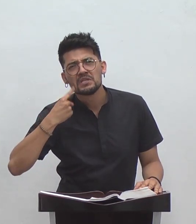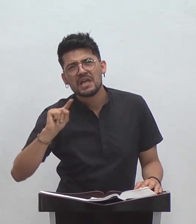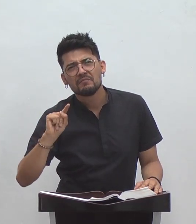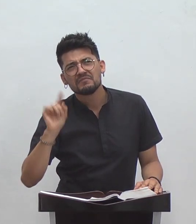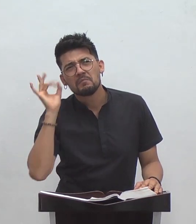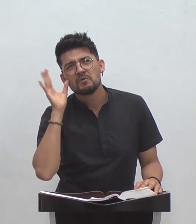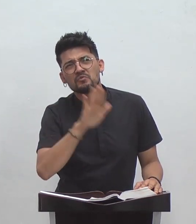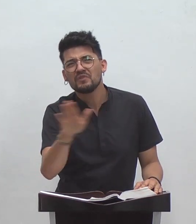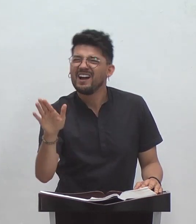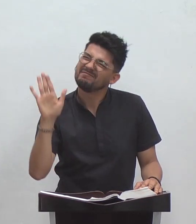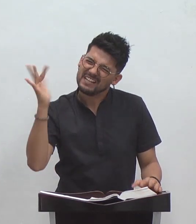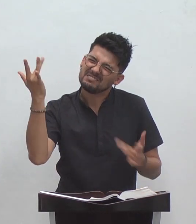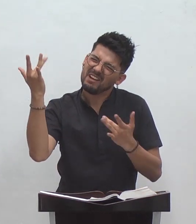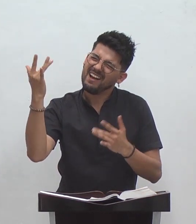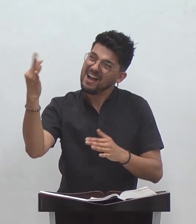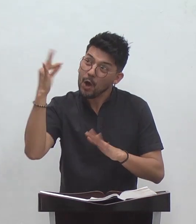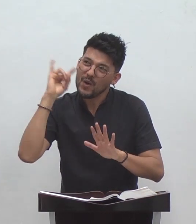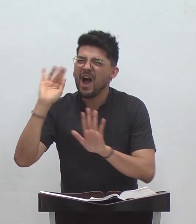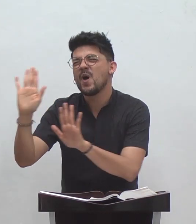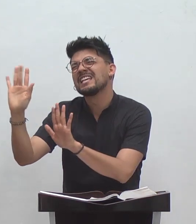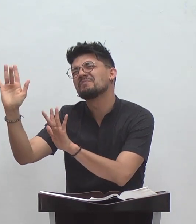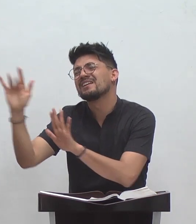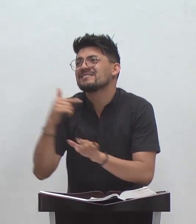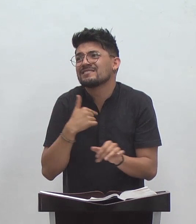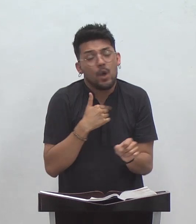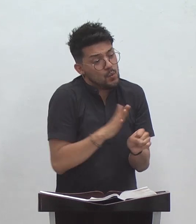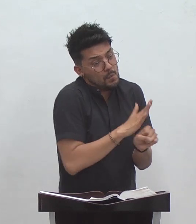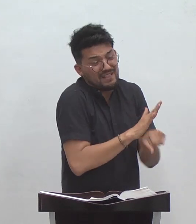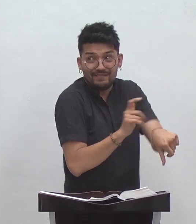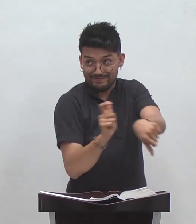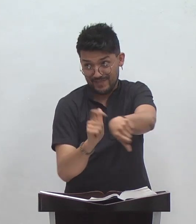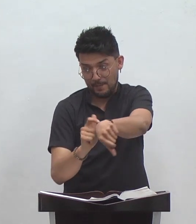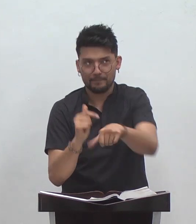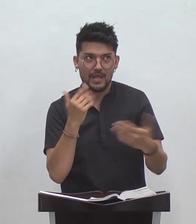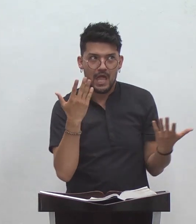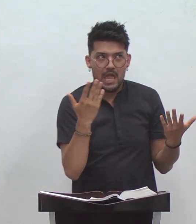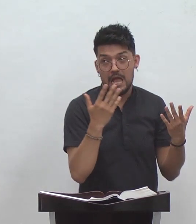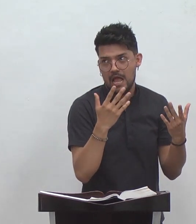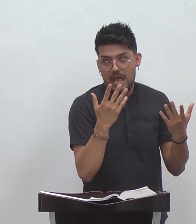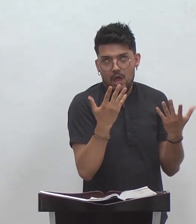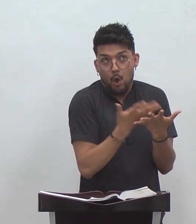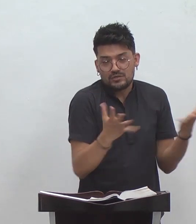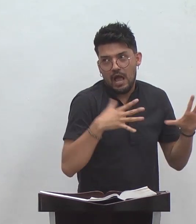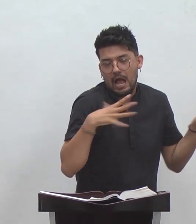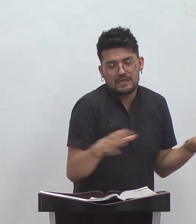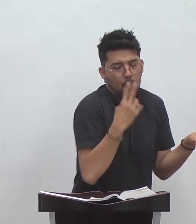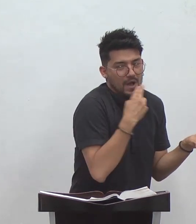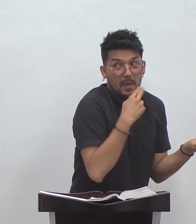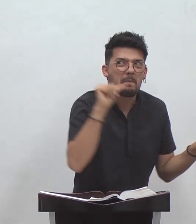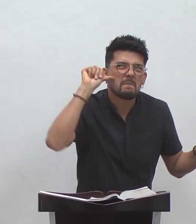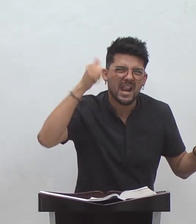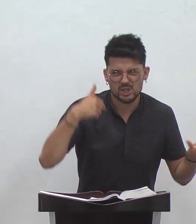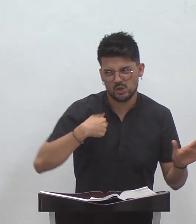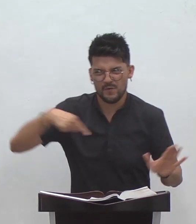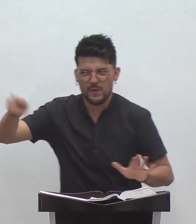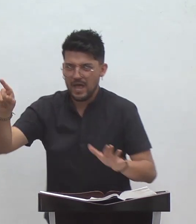oportunidad cuando no escuchamos la voz de Dios. Y usted le dice al Señor, Señor, espérame, yo estoy ocupado, yo estoy en mis cosas, en mi